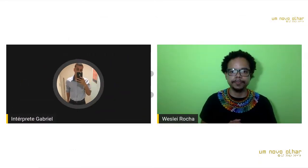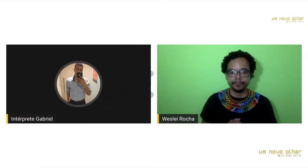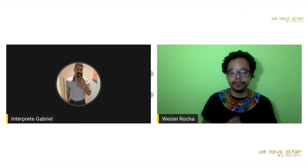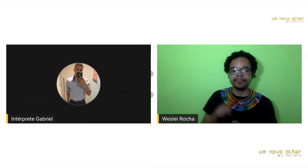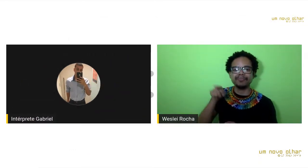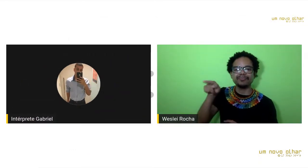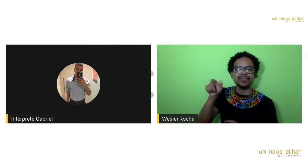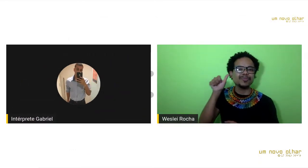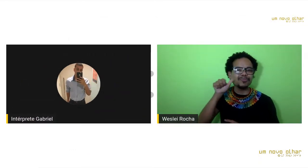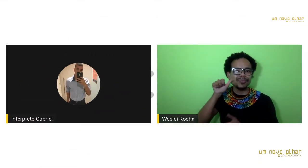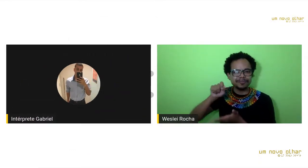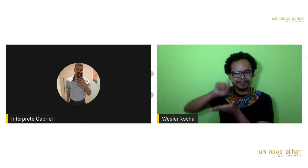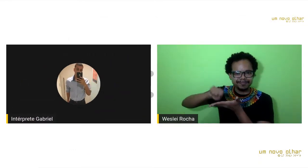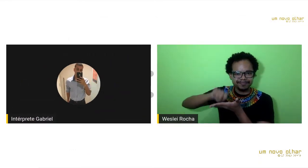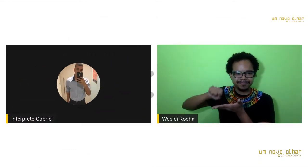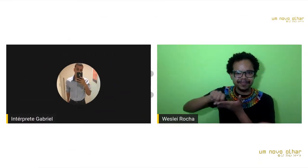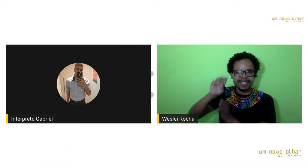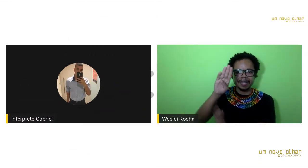Oi ok